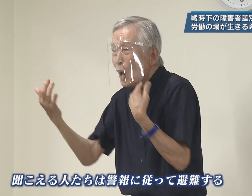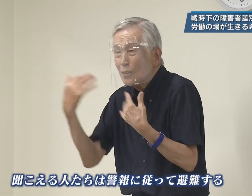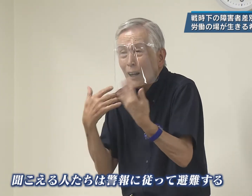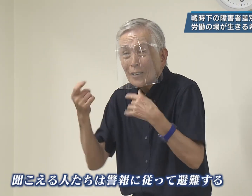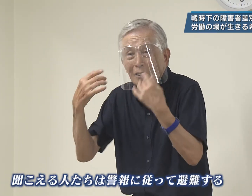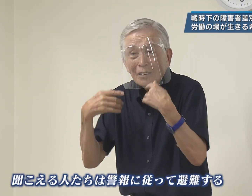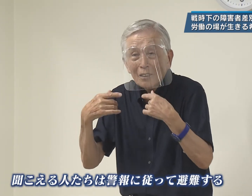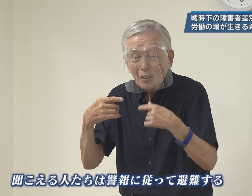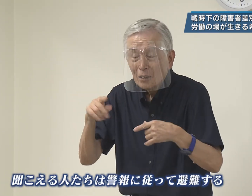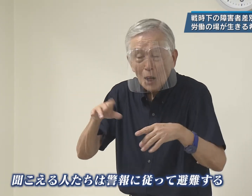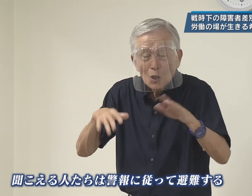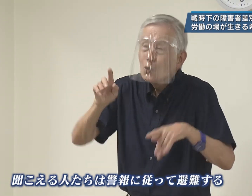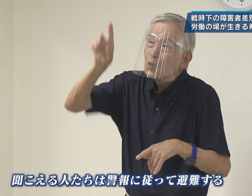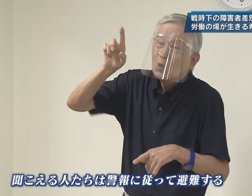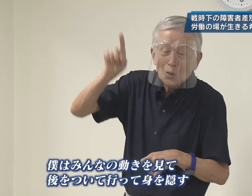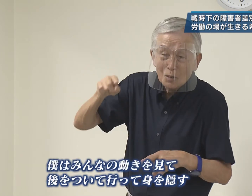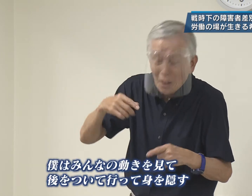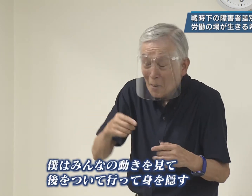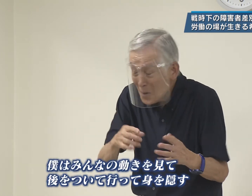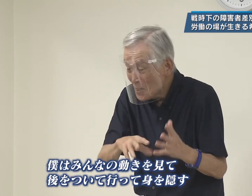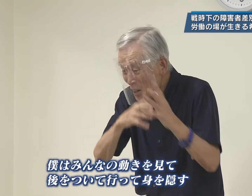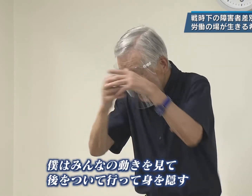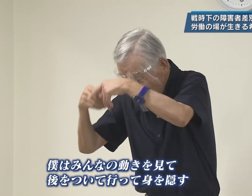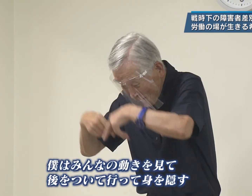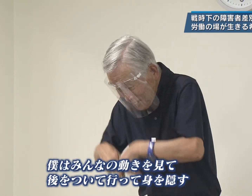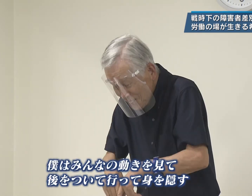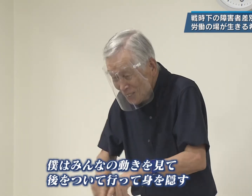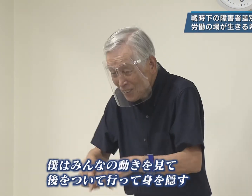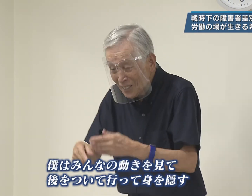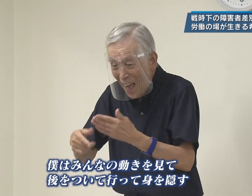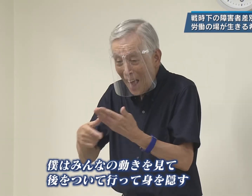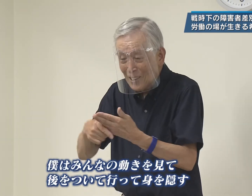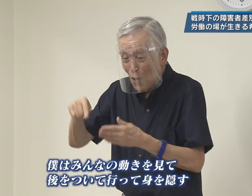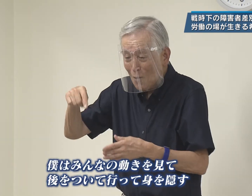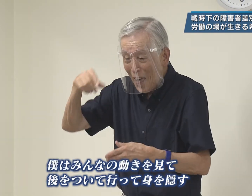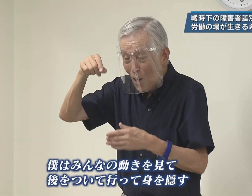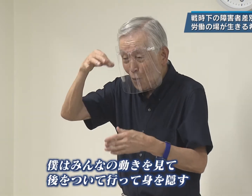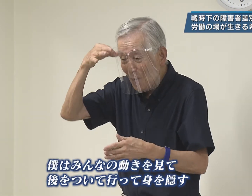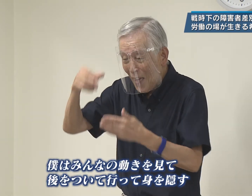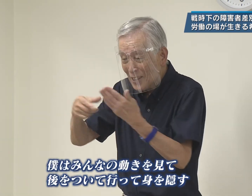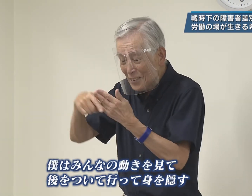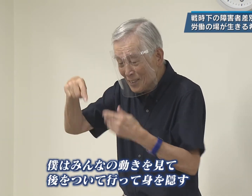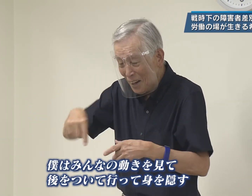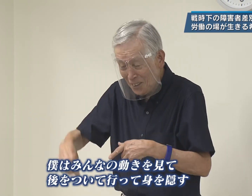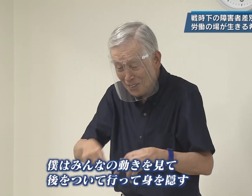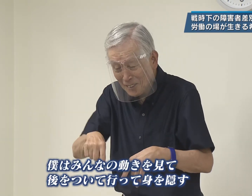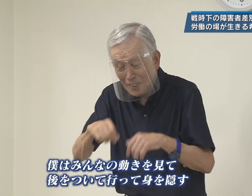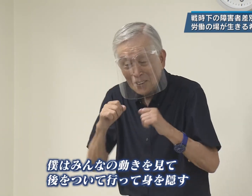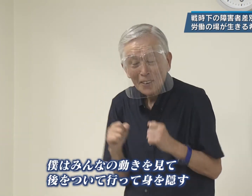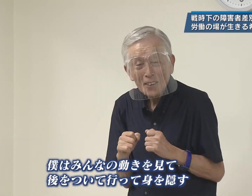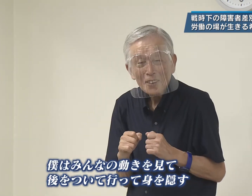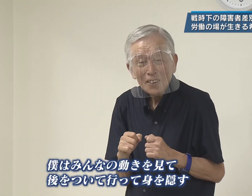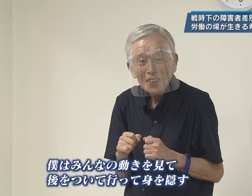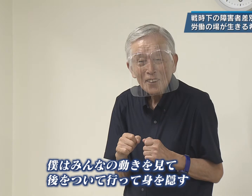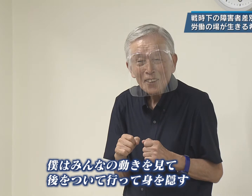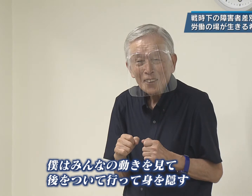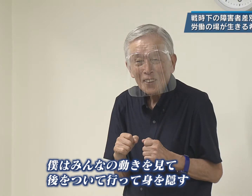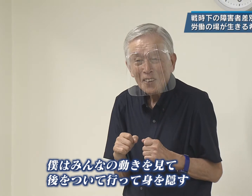する僕は聞こえなかったんですけれどもみんなの動きを見てみんなのあとをついていって身を